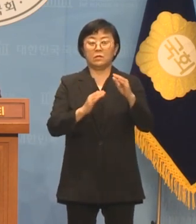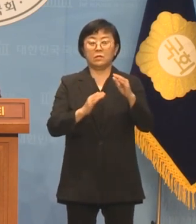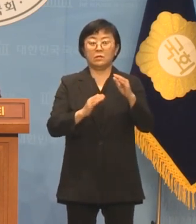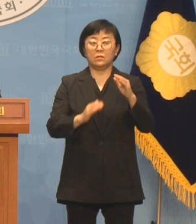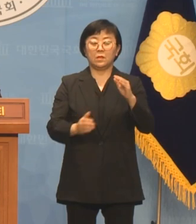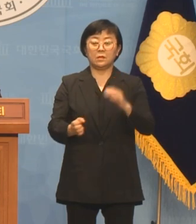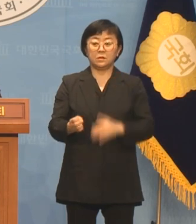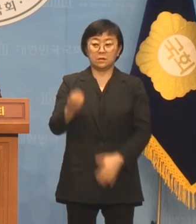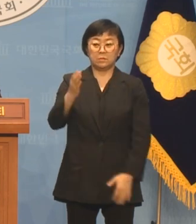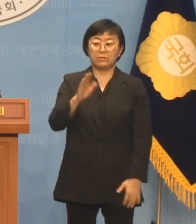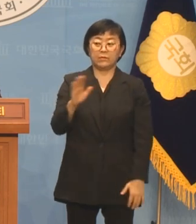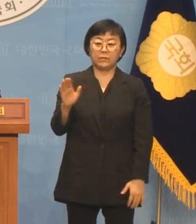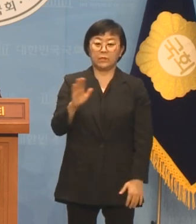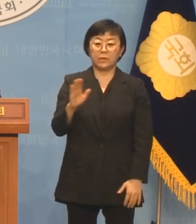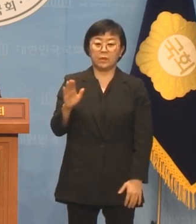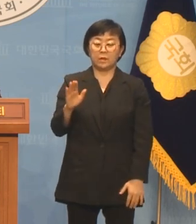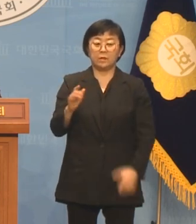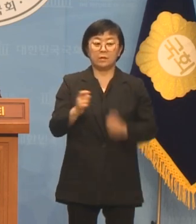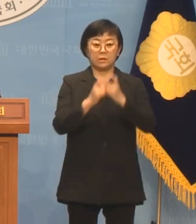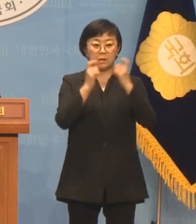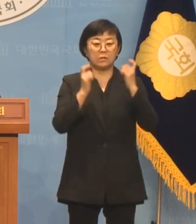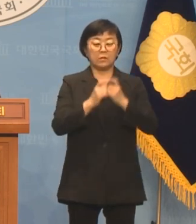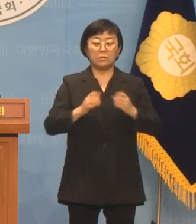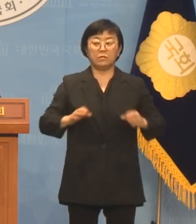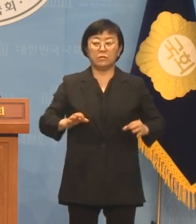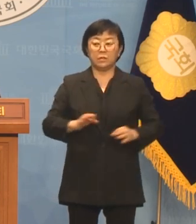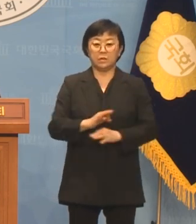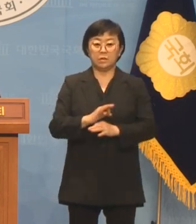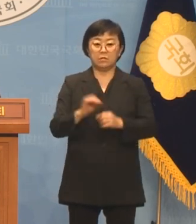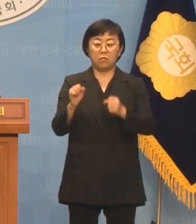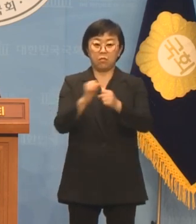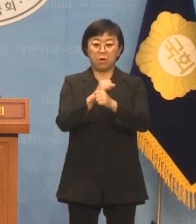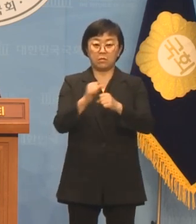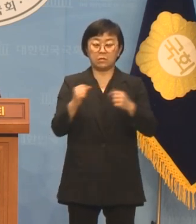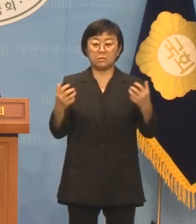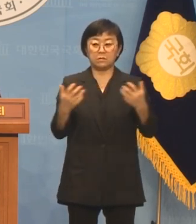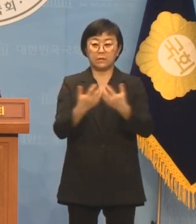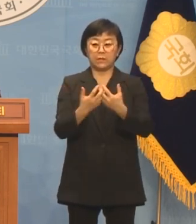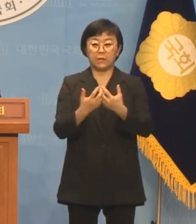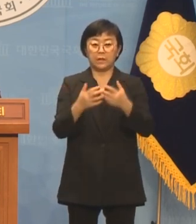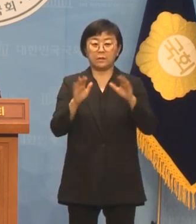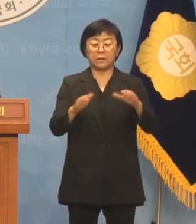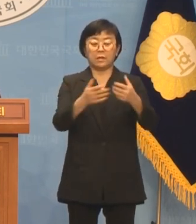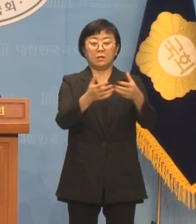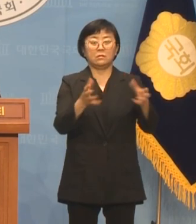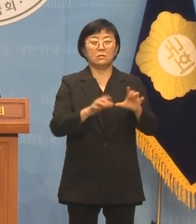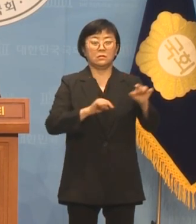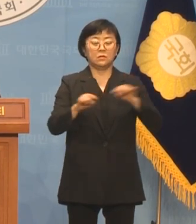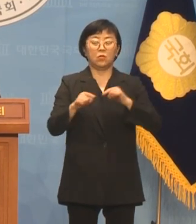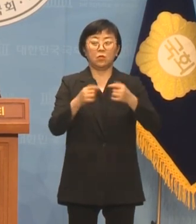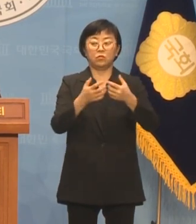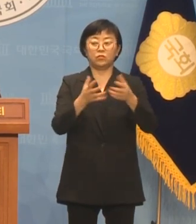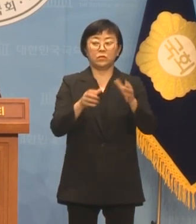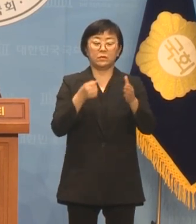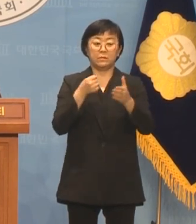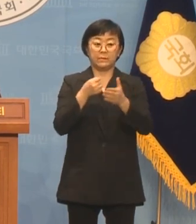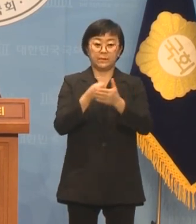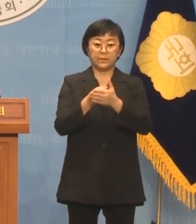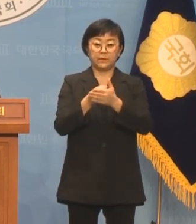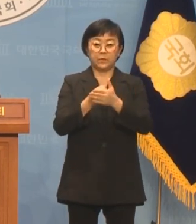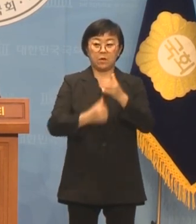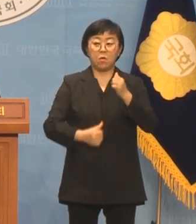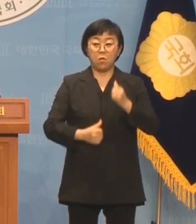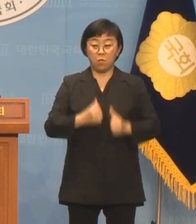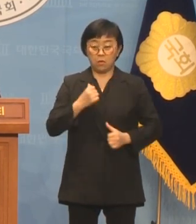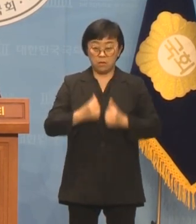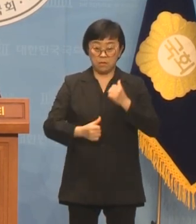승리가 아닌 사욕과 비리, 모함으로 얼룩진 현재의 당 지도부의 결정에